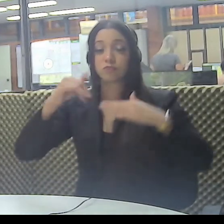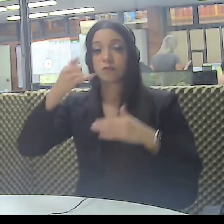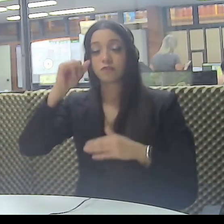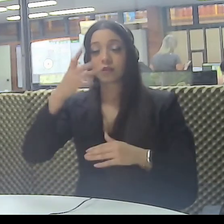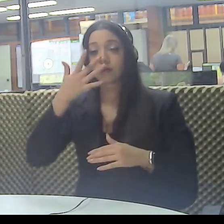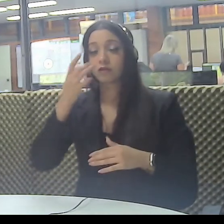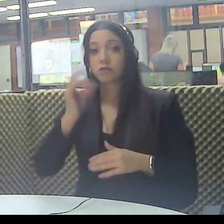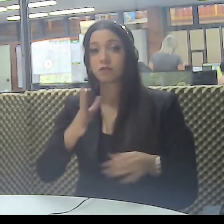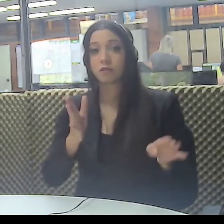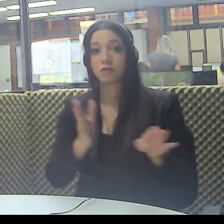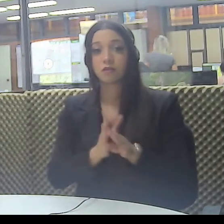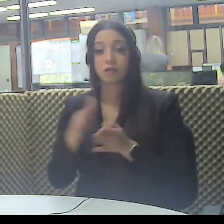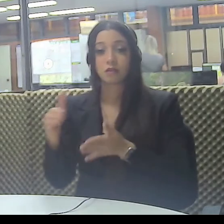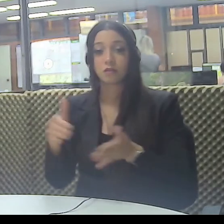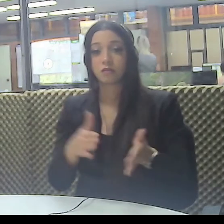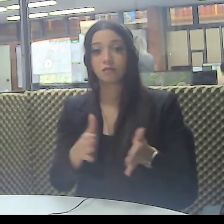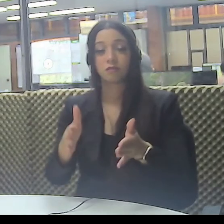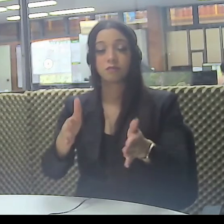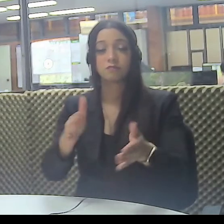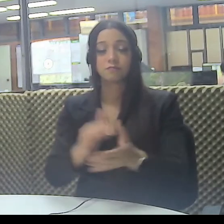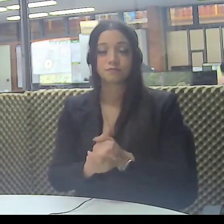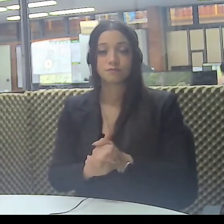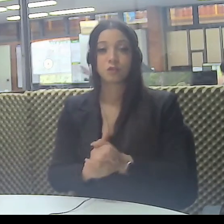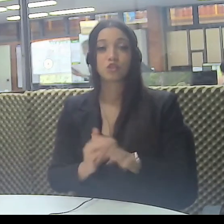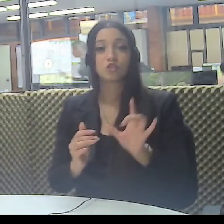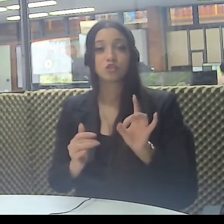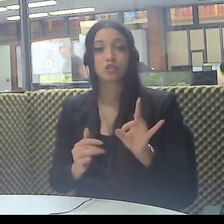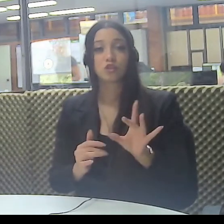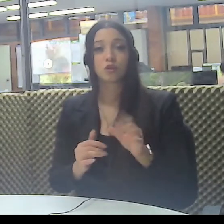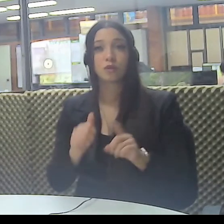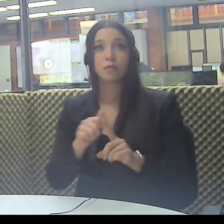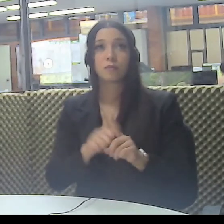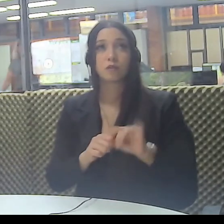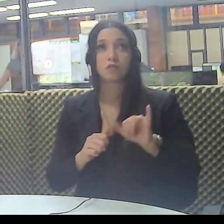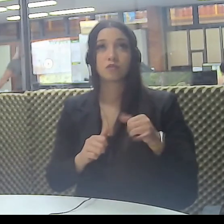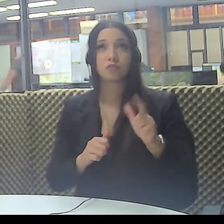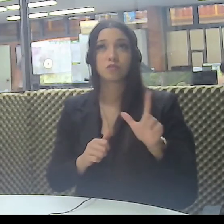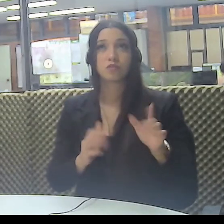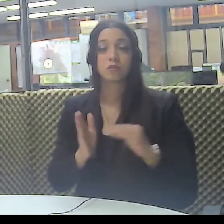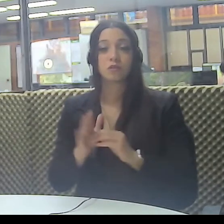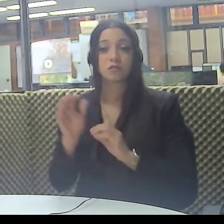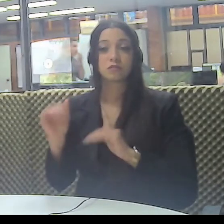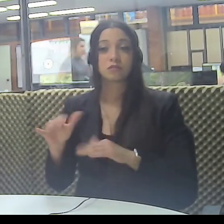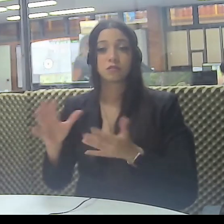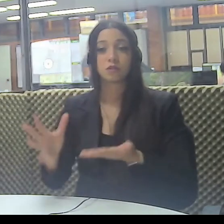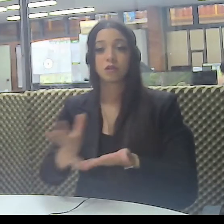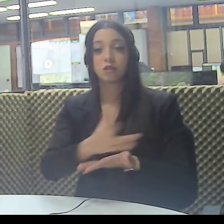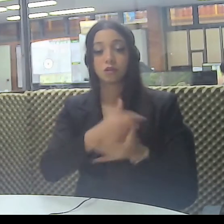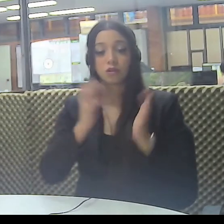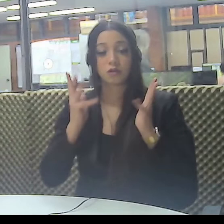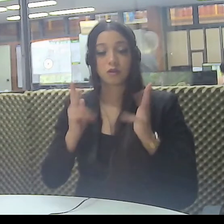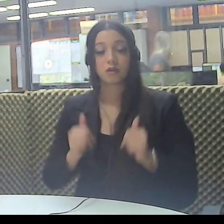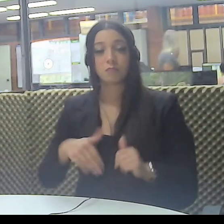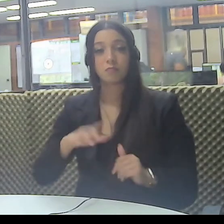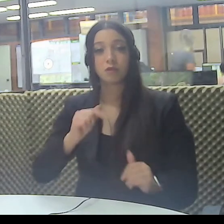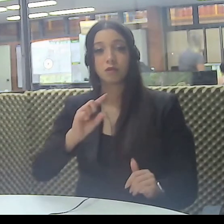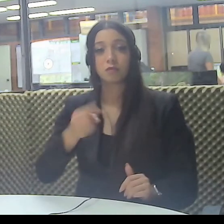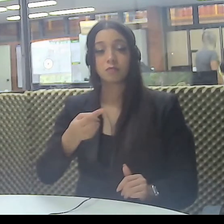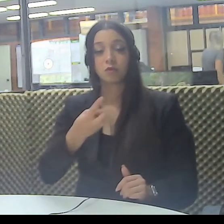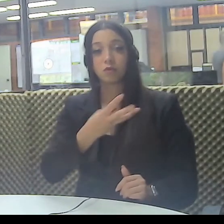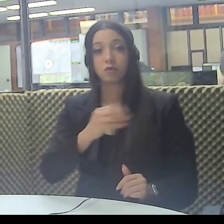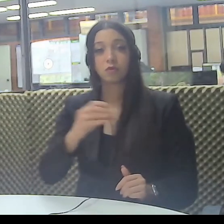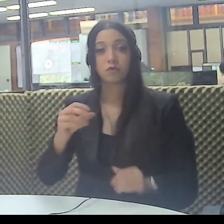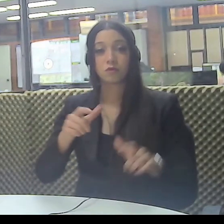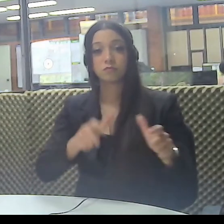poluição chegue até os rios e córregos. Somente entre os meses de julho e setembro deste ano foram limpos mais de 7.300